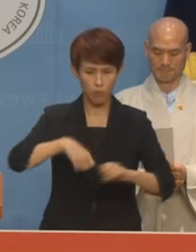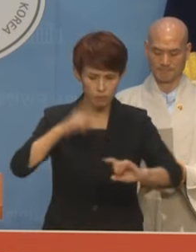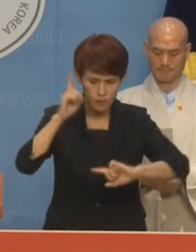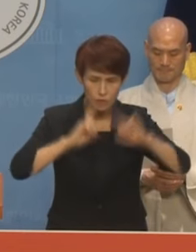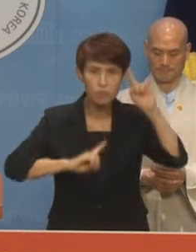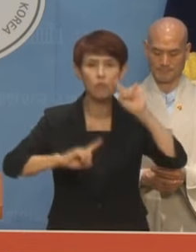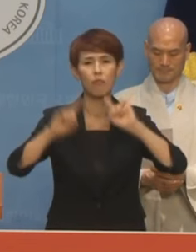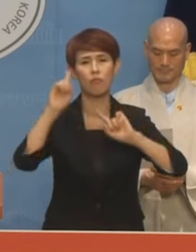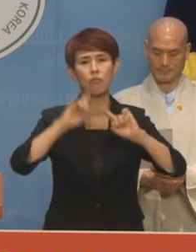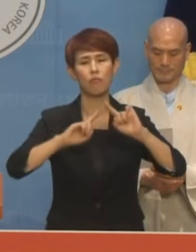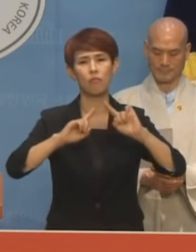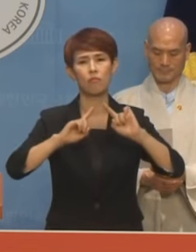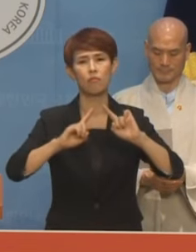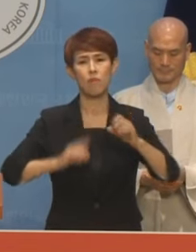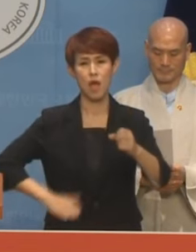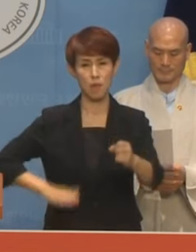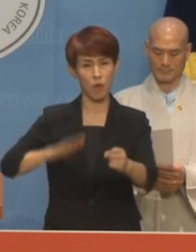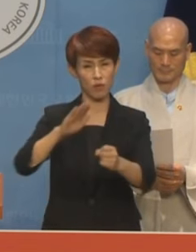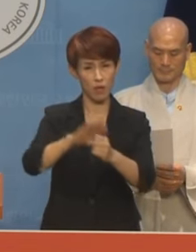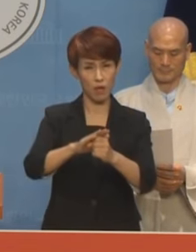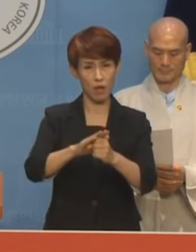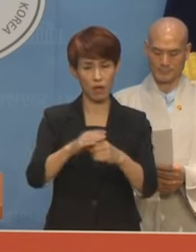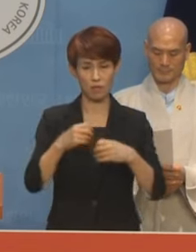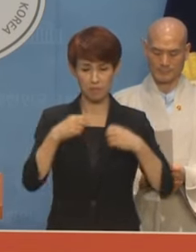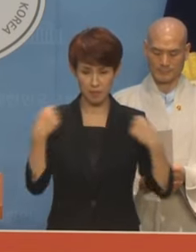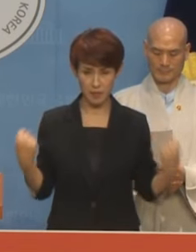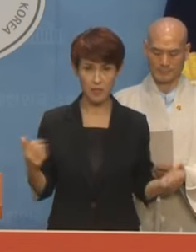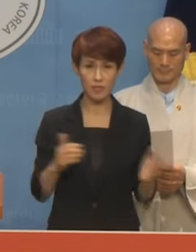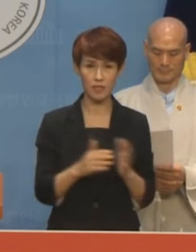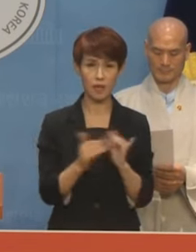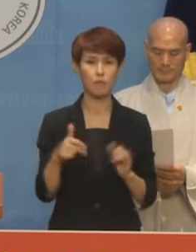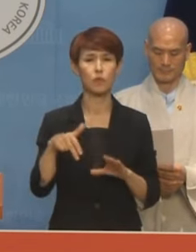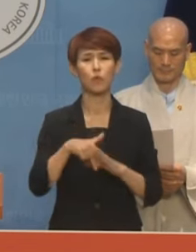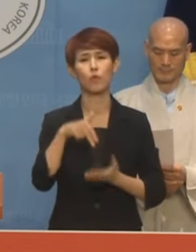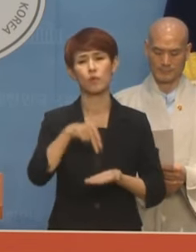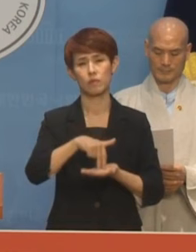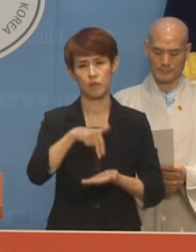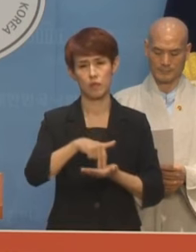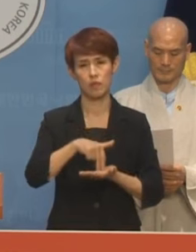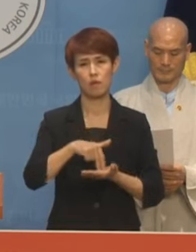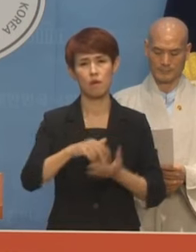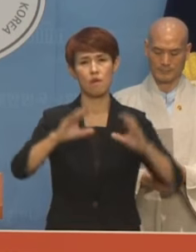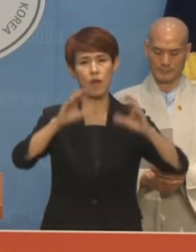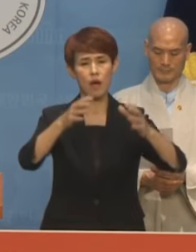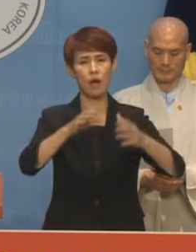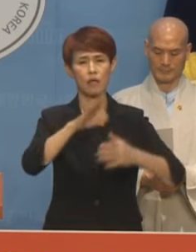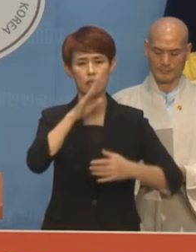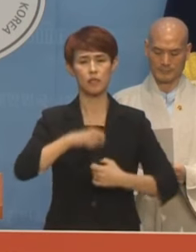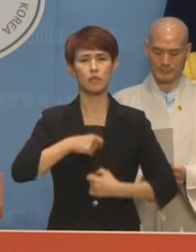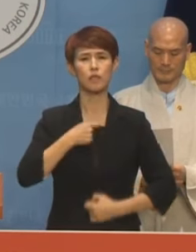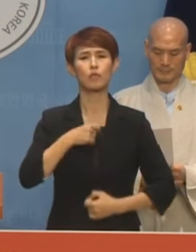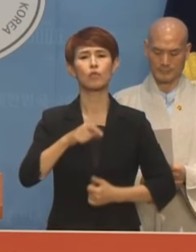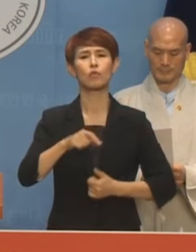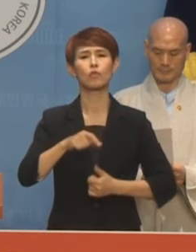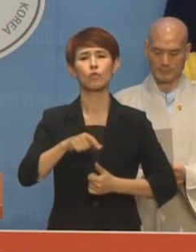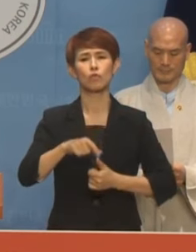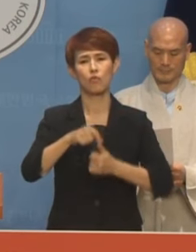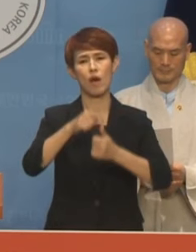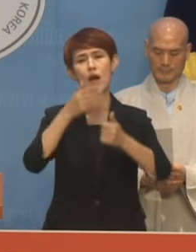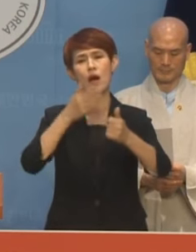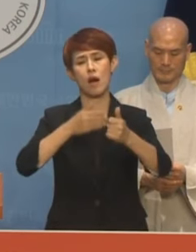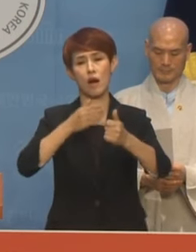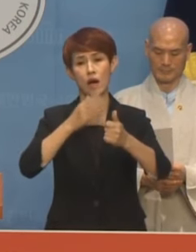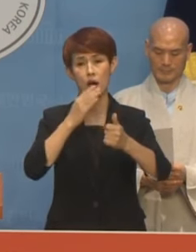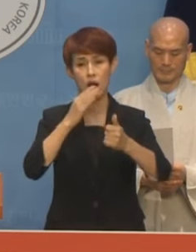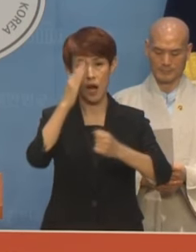우리는 해병대를 전역한 종교인으로서 그의 나라와 그의 의를 구하라는 말씀에 따라